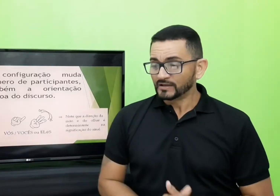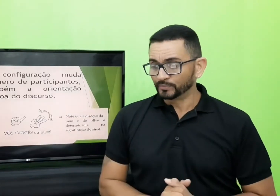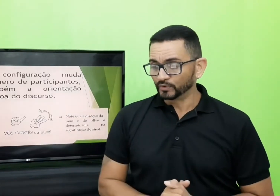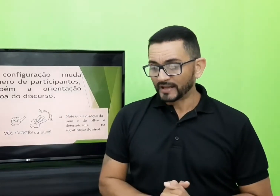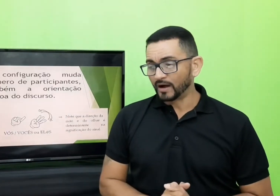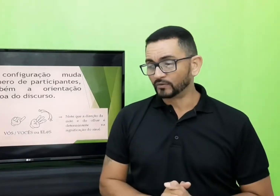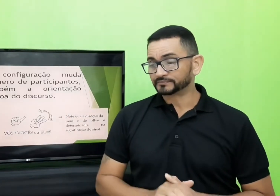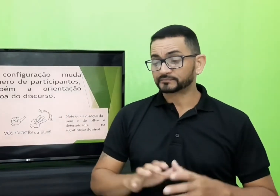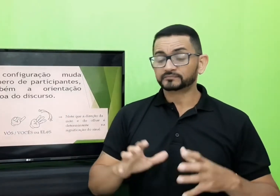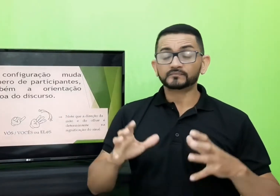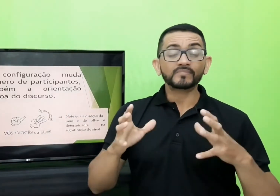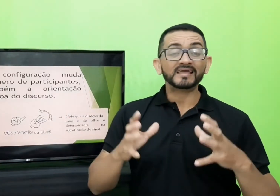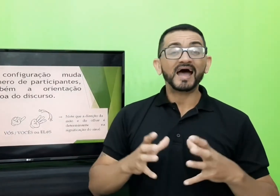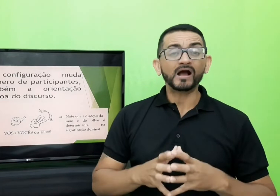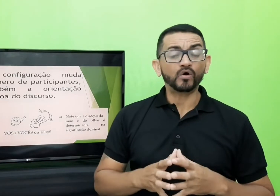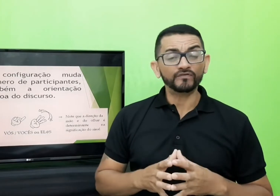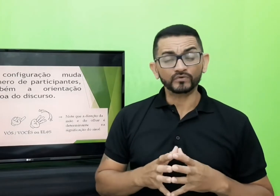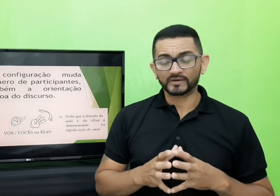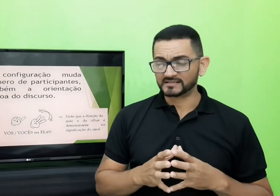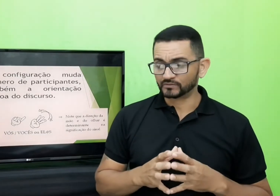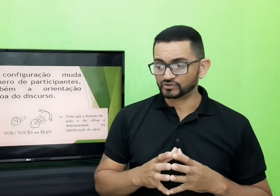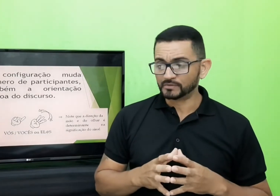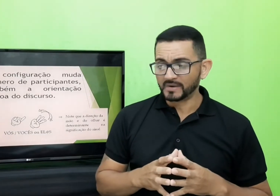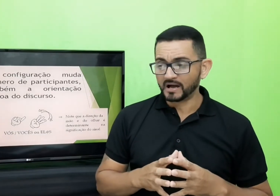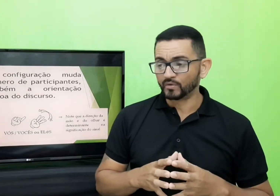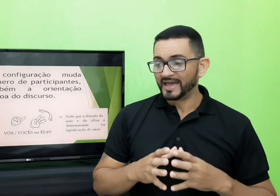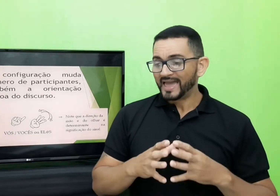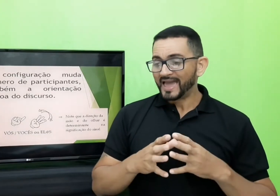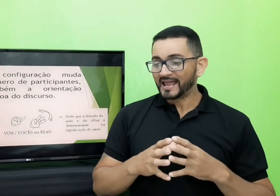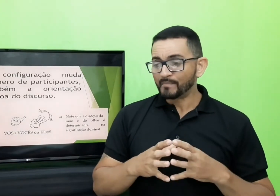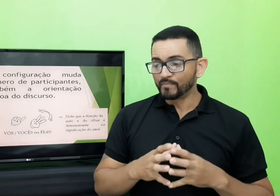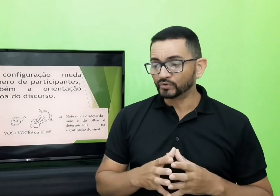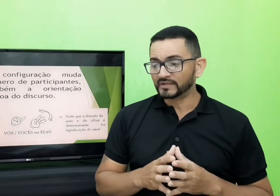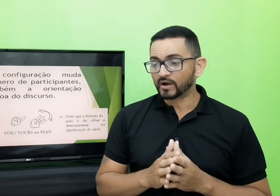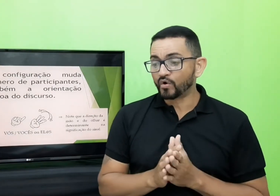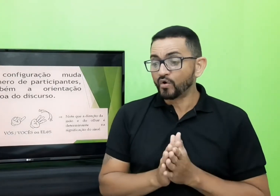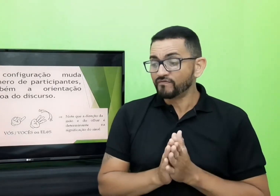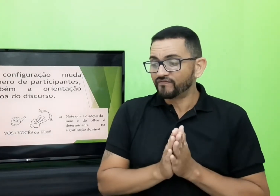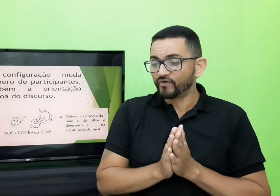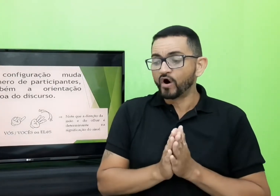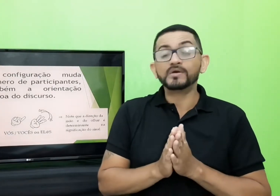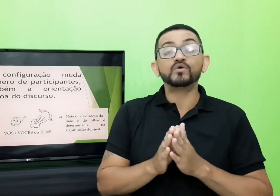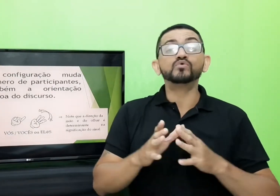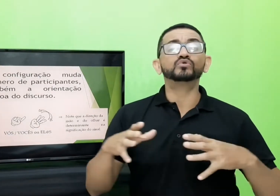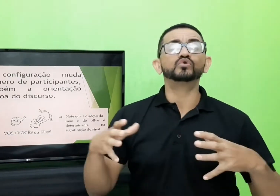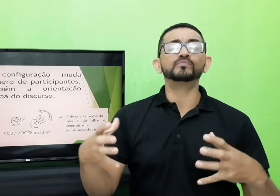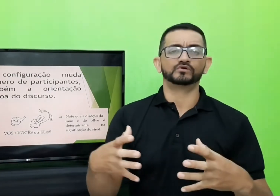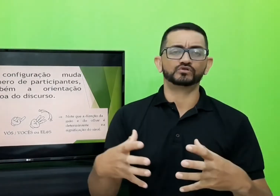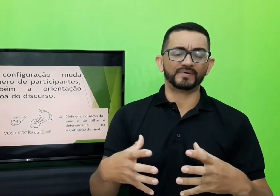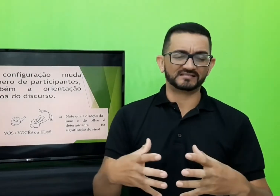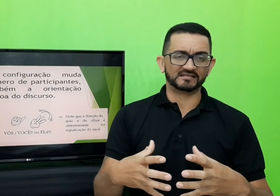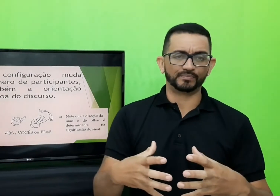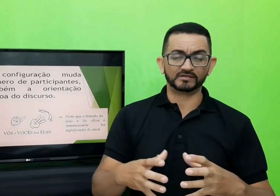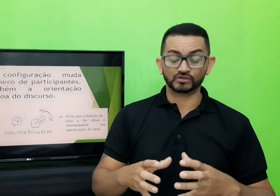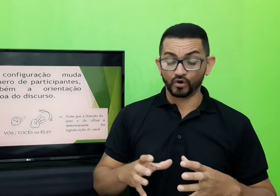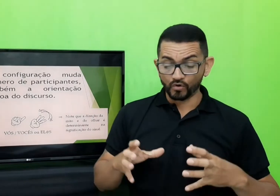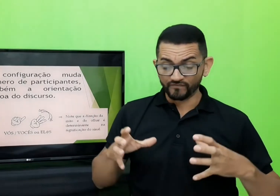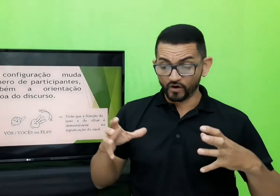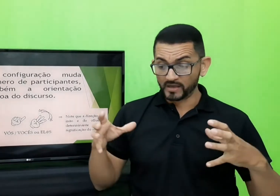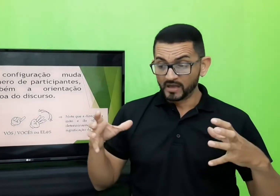no plural, a configuração de mão, ela muda conforme o número de participantes ou conforme